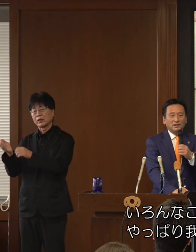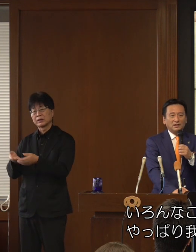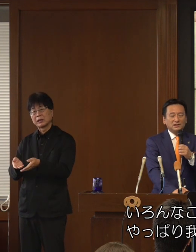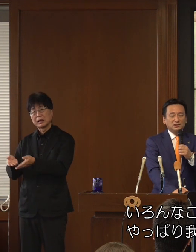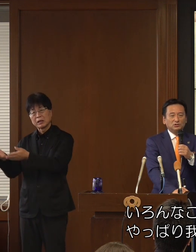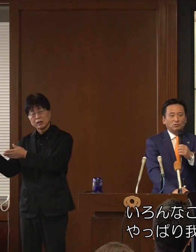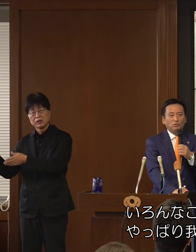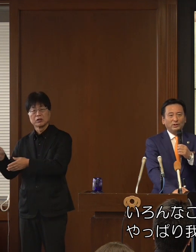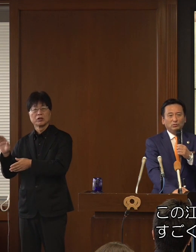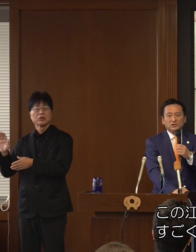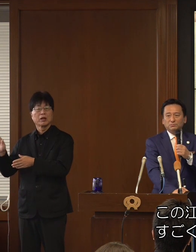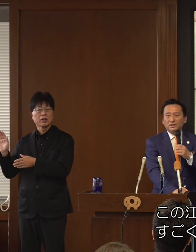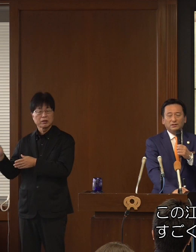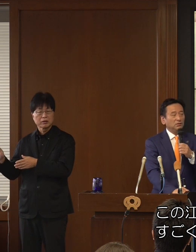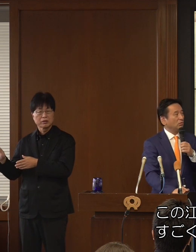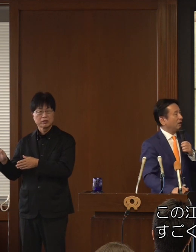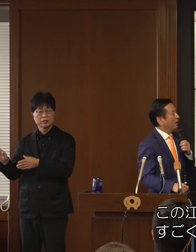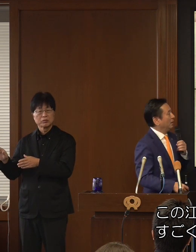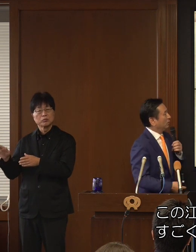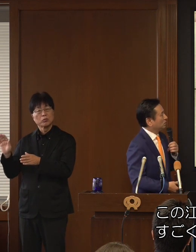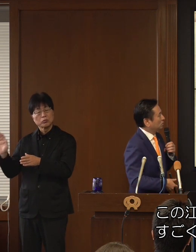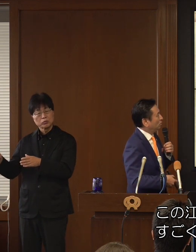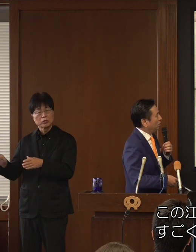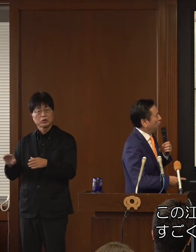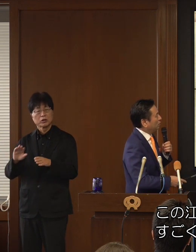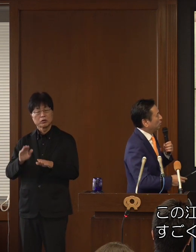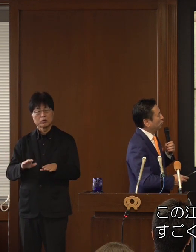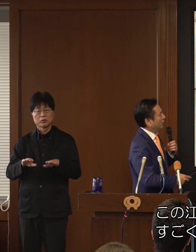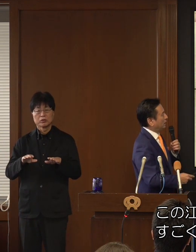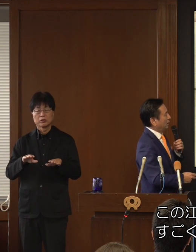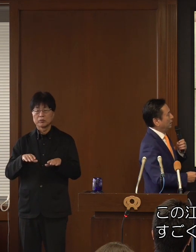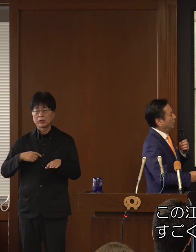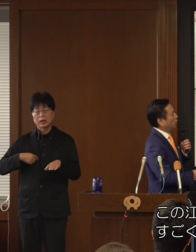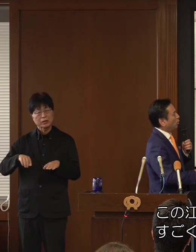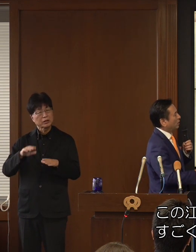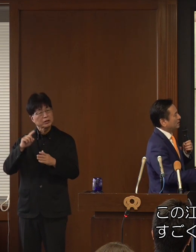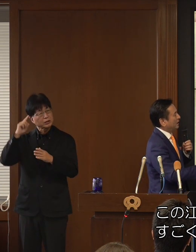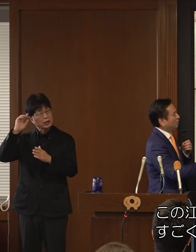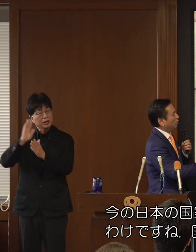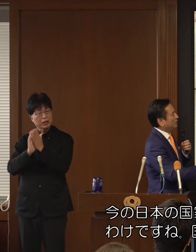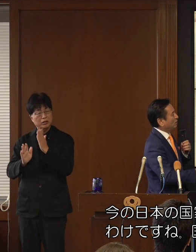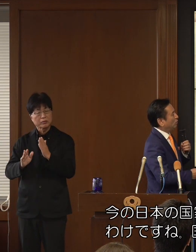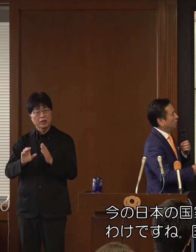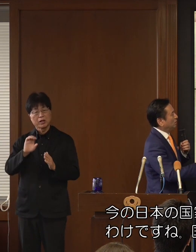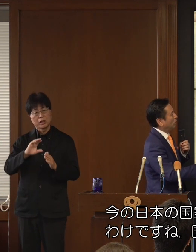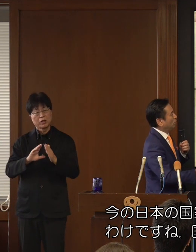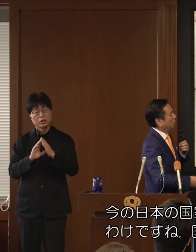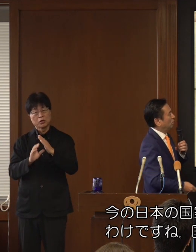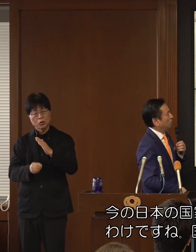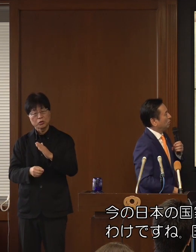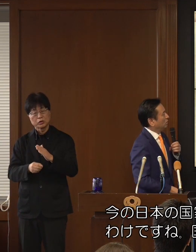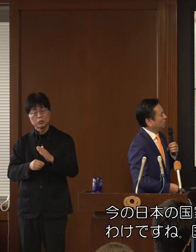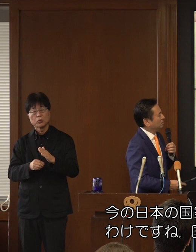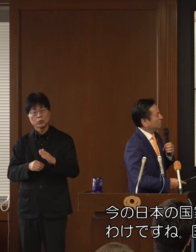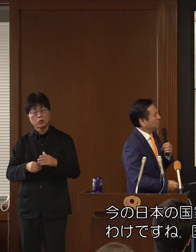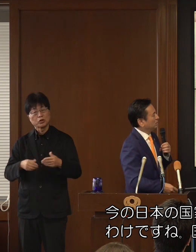我々の佐賀からするとこの江藤新平っていうのは、まあ、すごい大きなことをやった、もう国家制度の今の日本